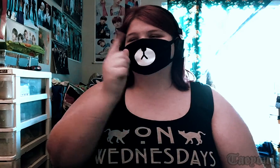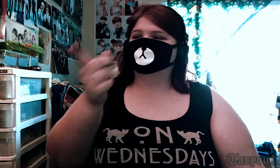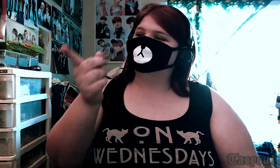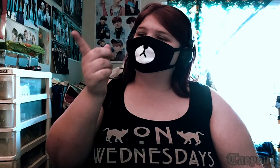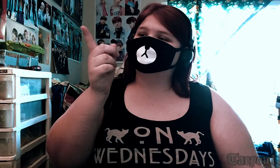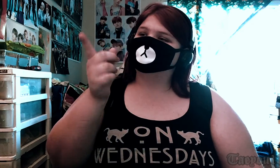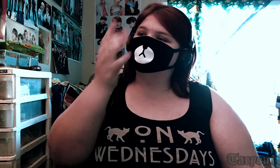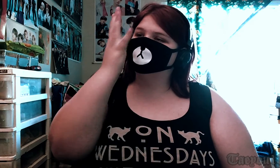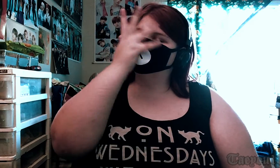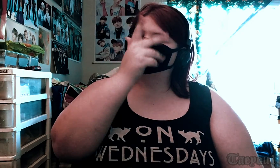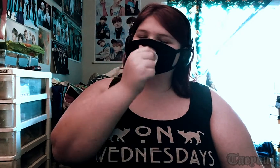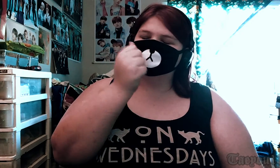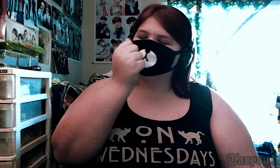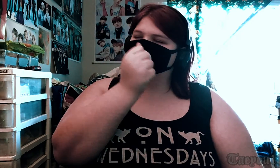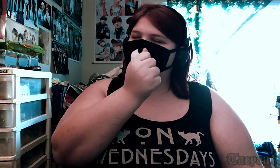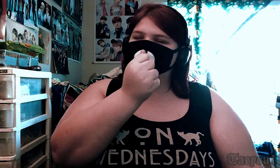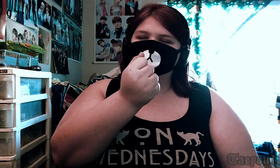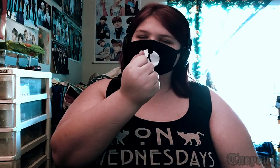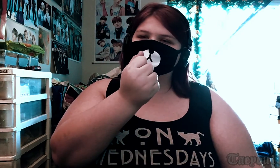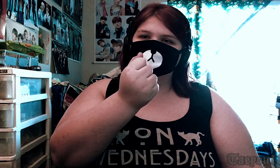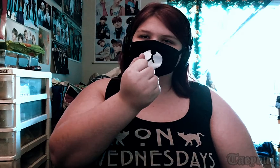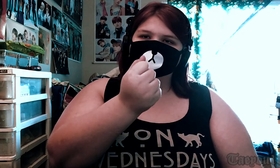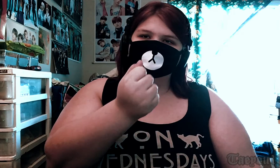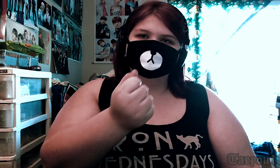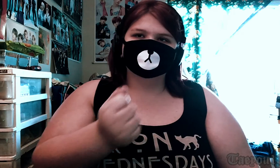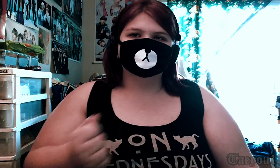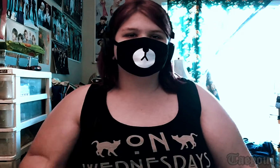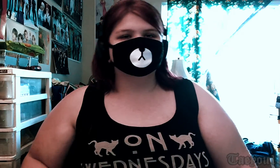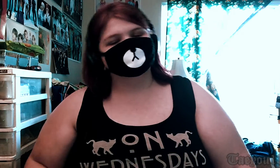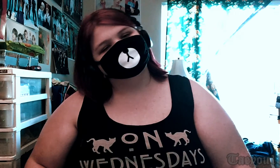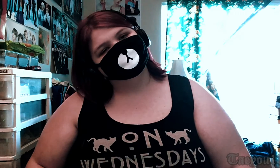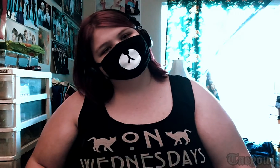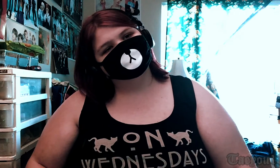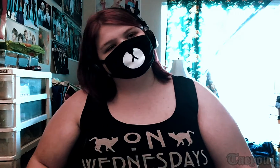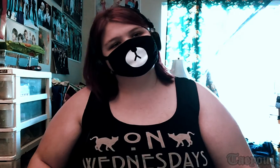너는 참 예뻤단 걸 모르는 게